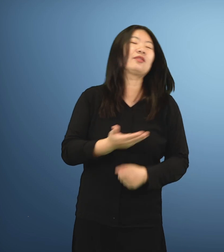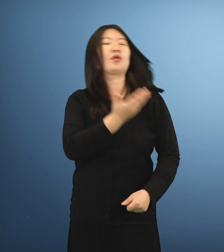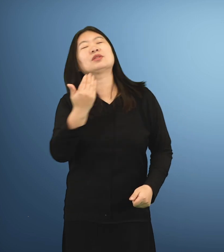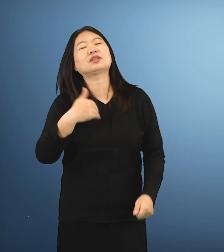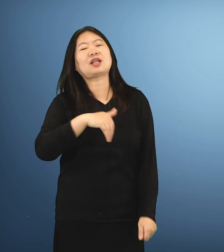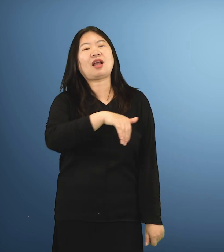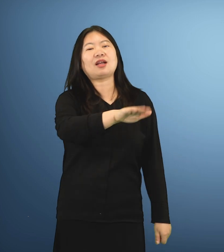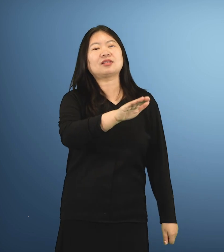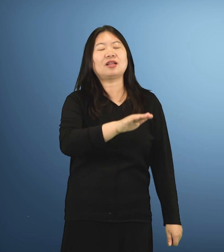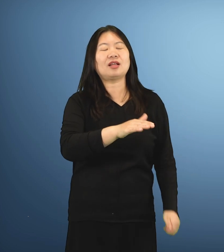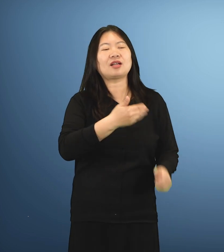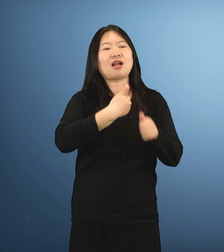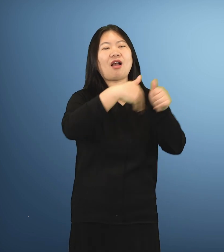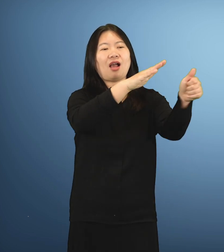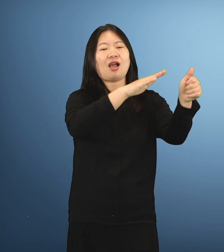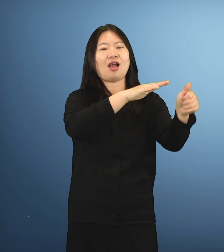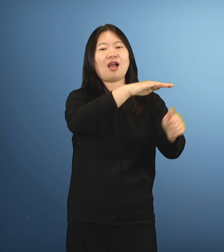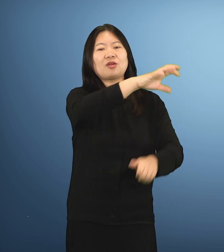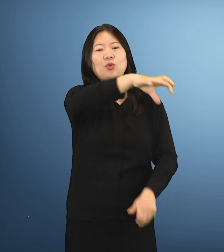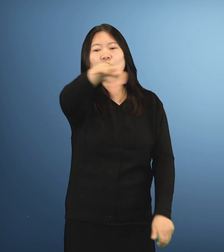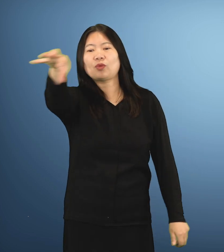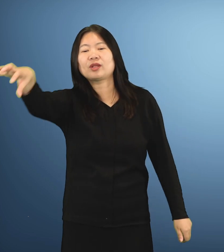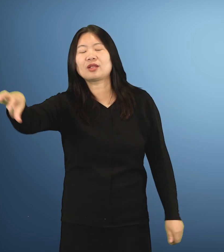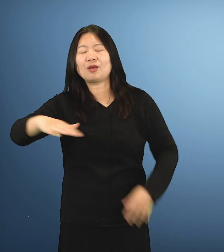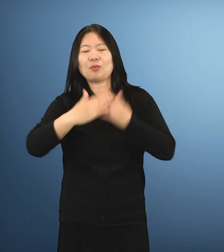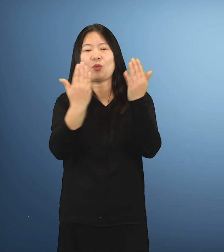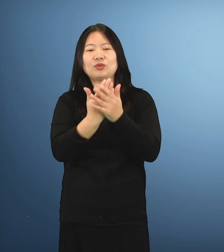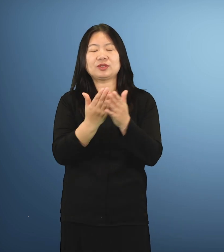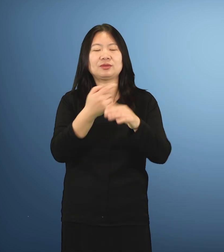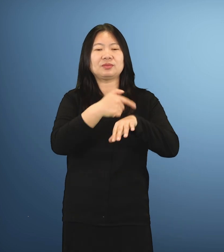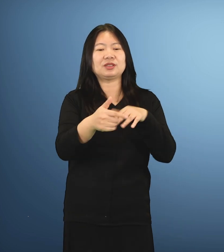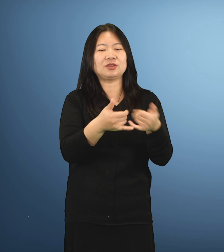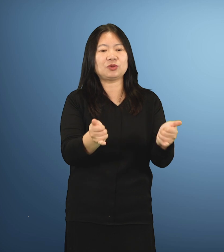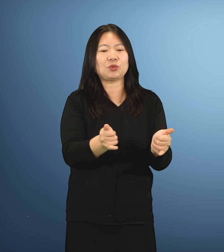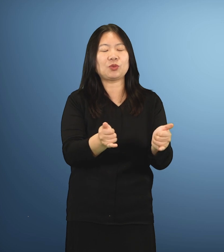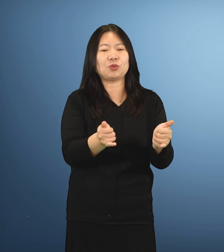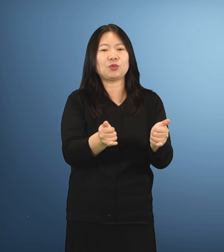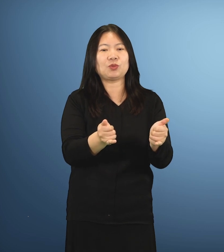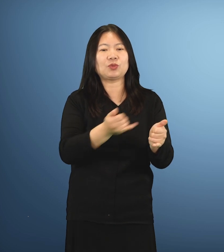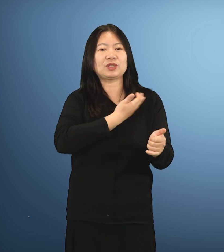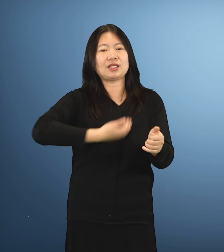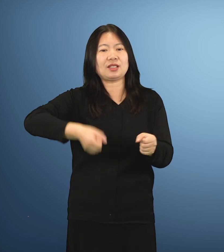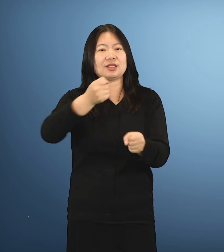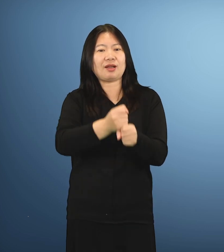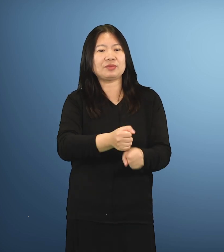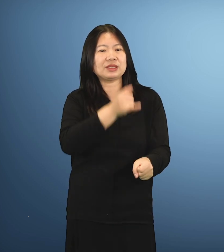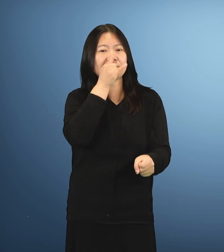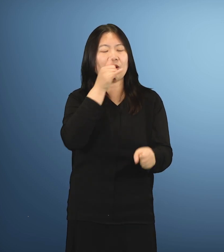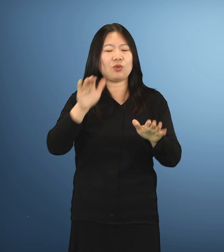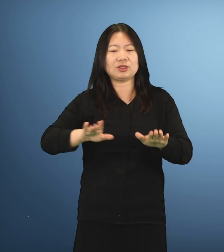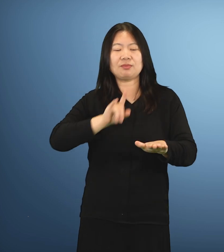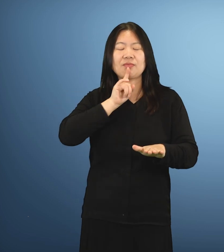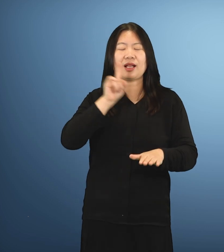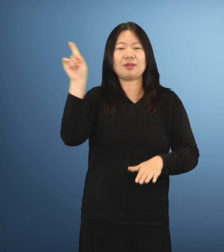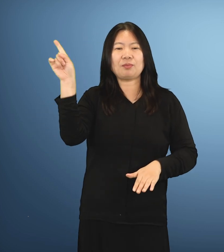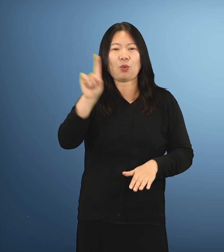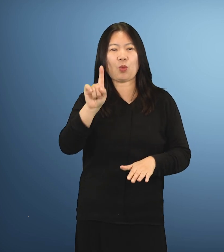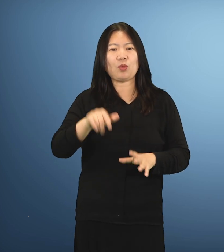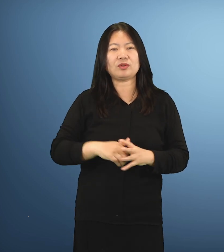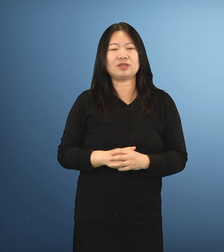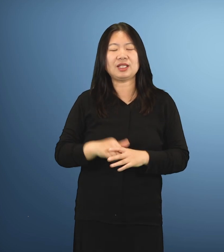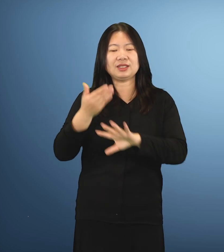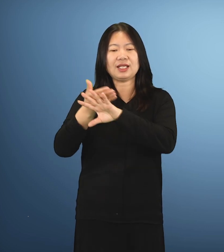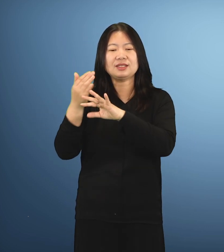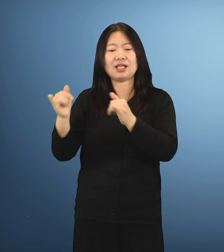가서 모든 민족으로 제자를 삼으라 그랬어요. 그런데 오늘 이 말씀은